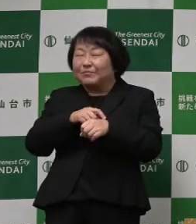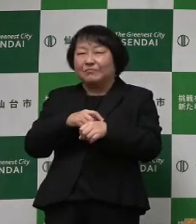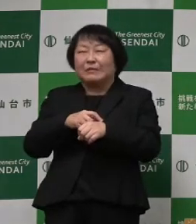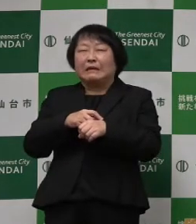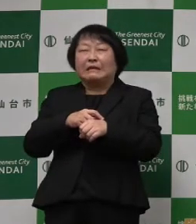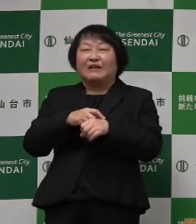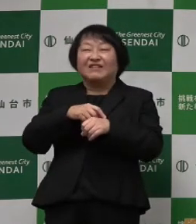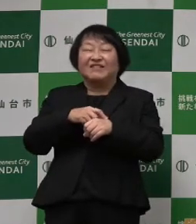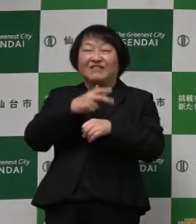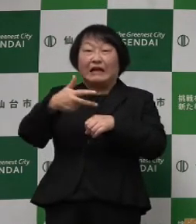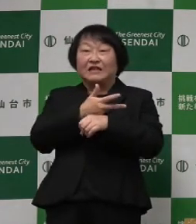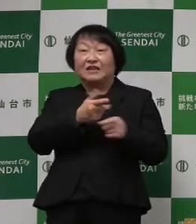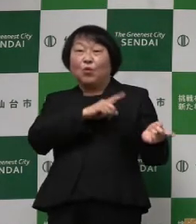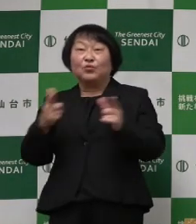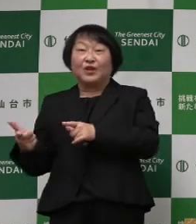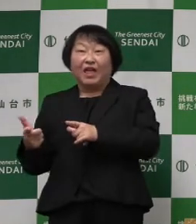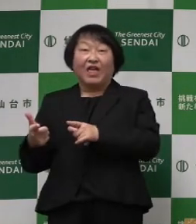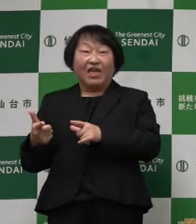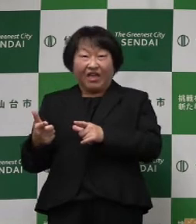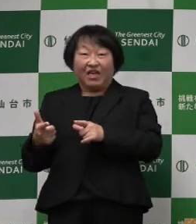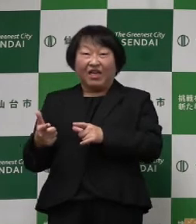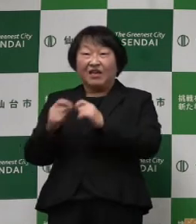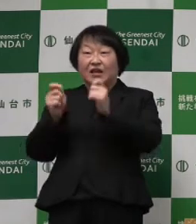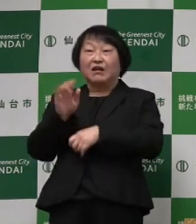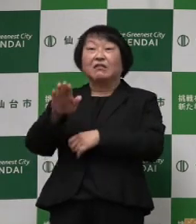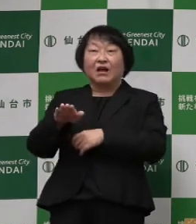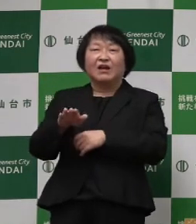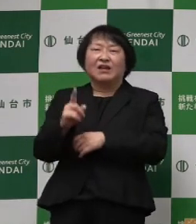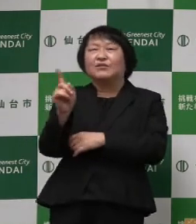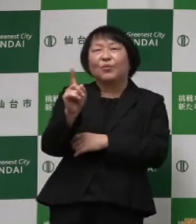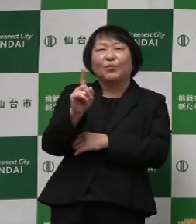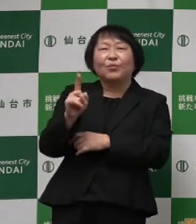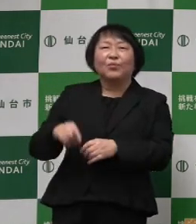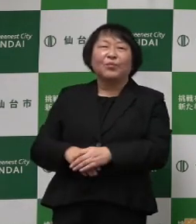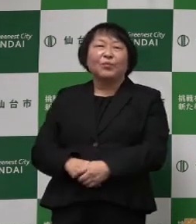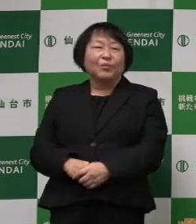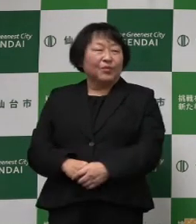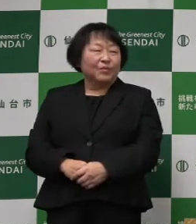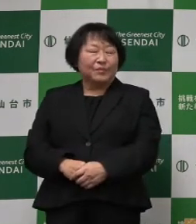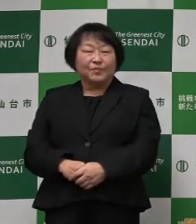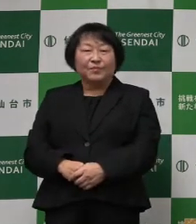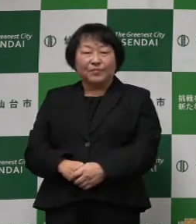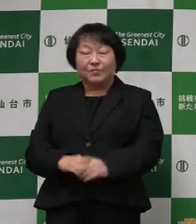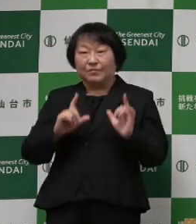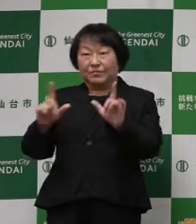たということがありました。その件について小井さんの受け止めをお願いします。 そうです